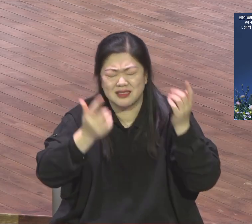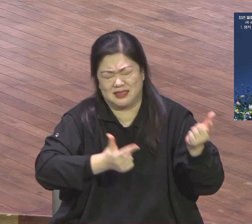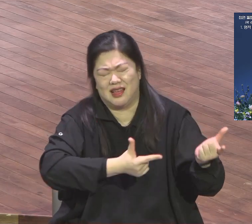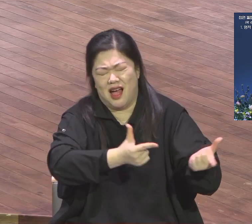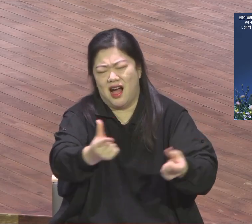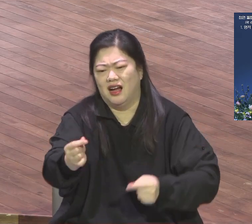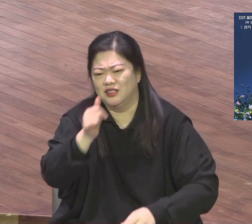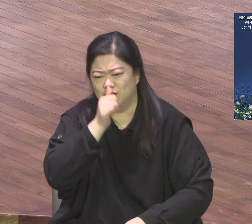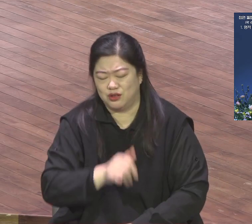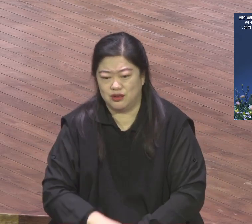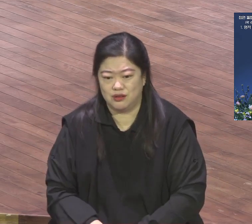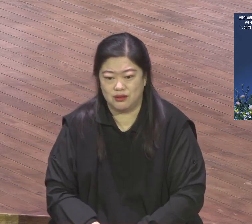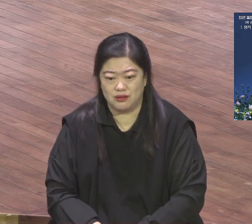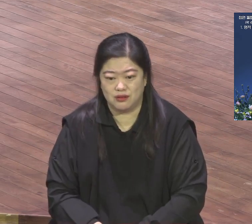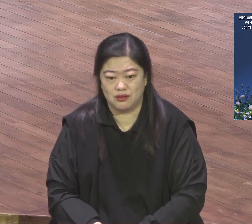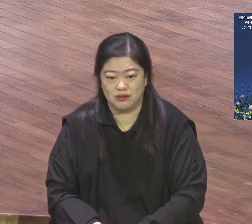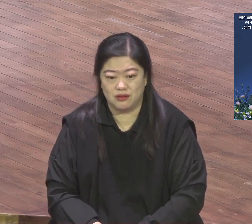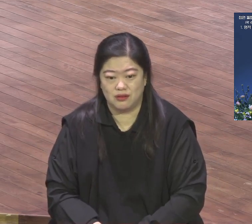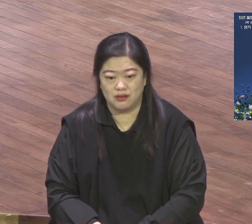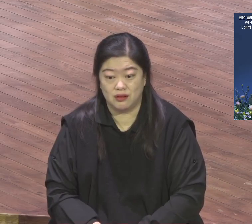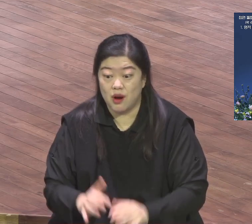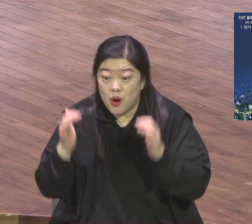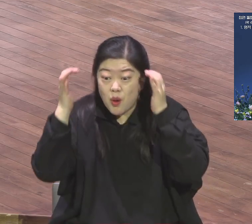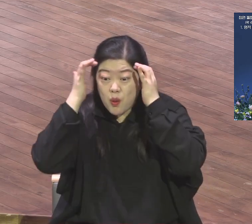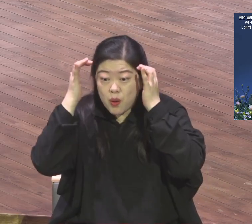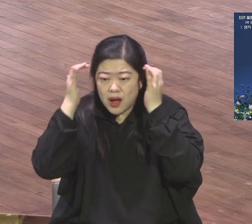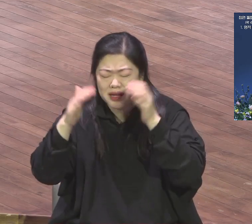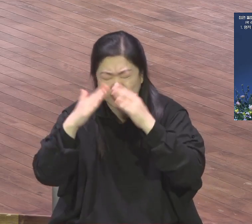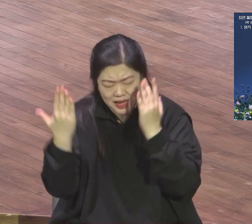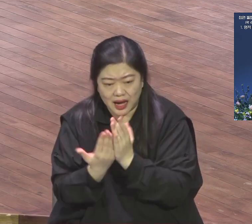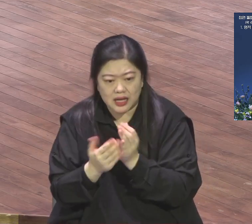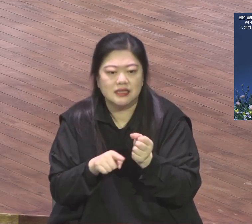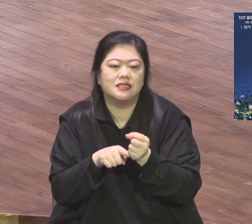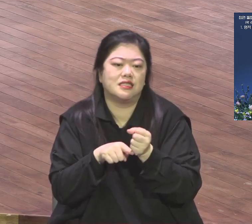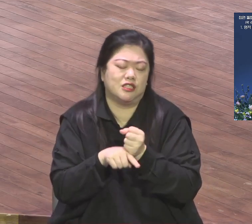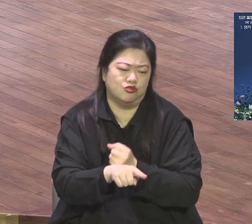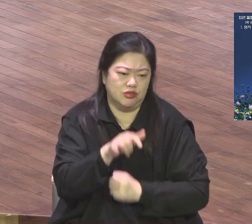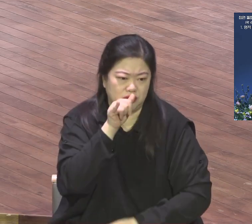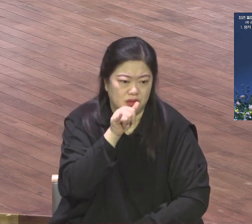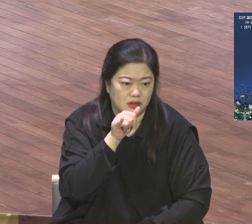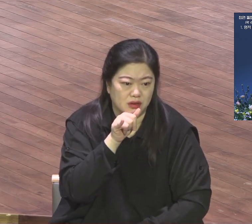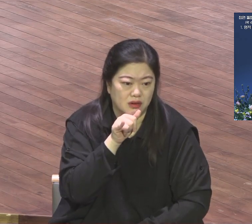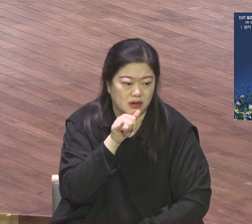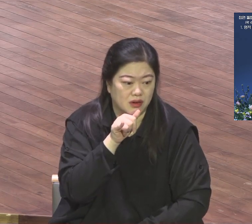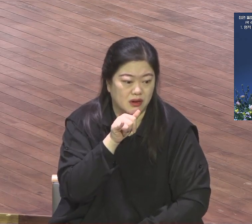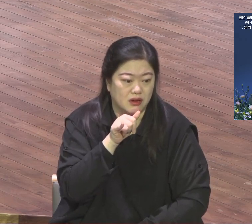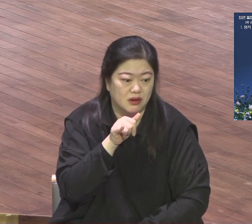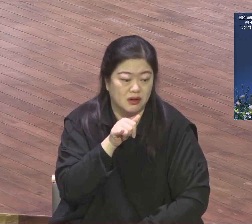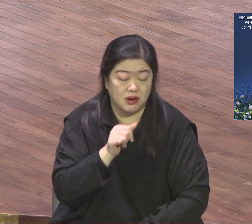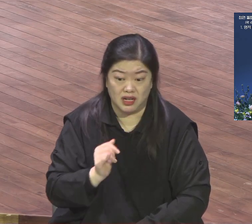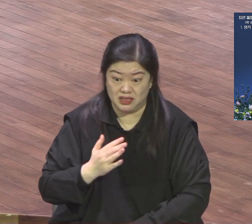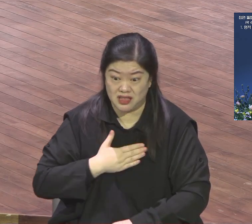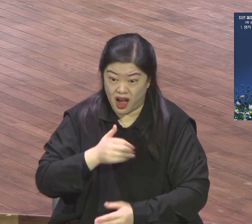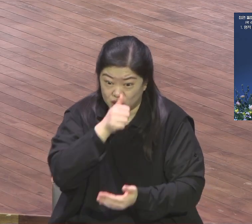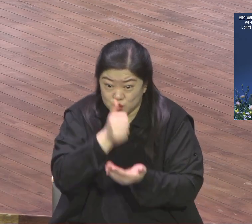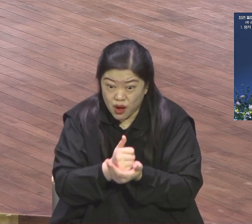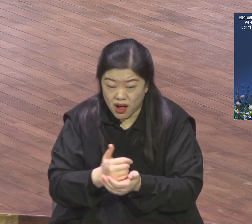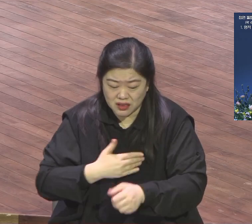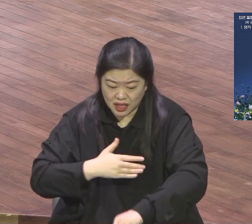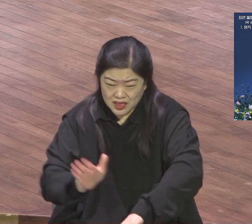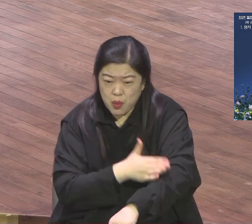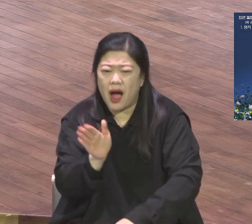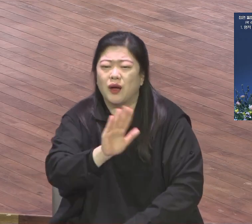고난은 이유가 있습니다. 아멘. 고난에는 반드시 이유가 있어요. 이유 없는 고난이